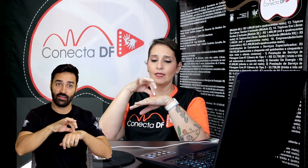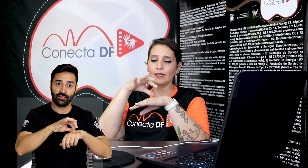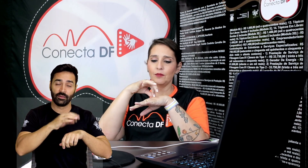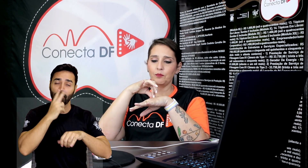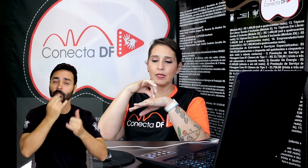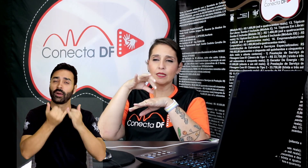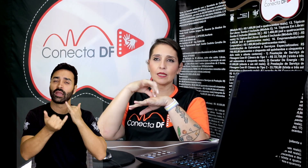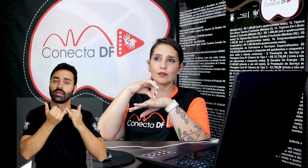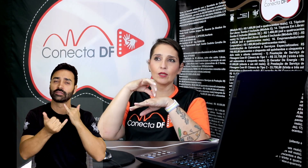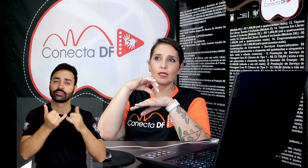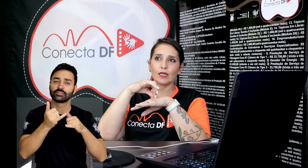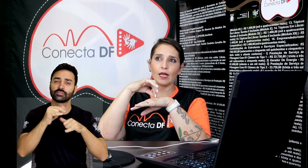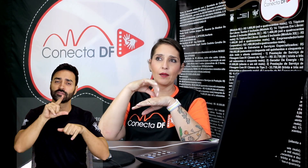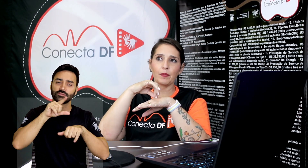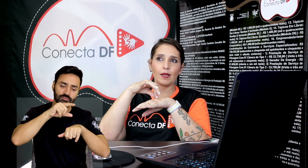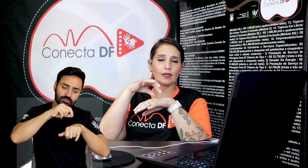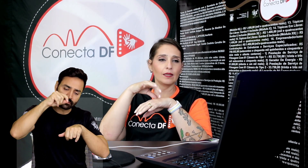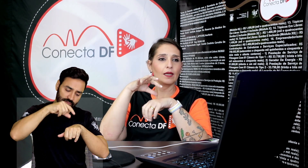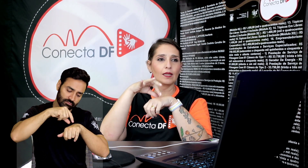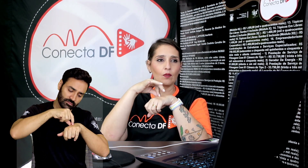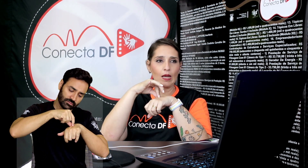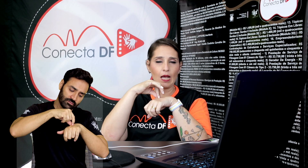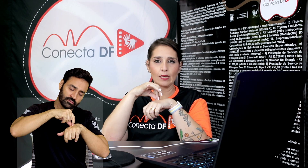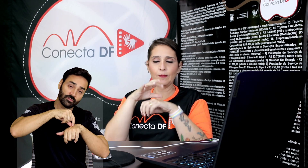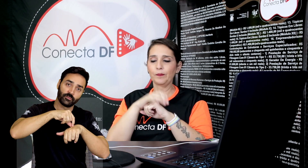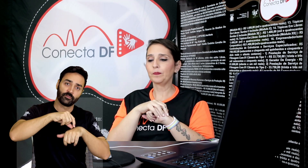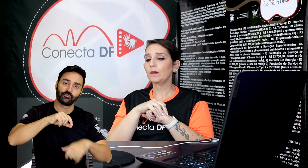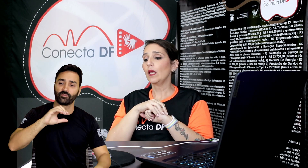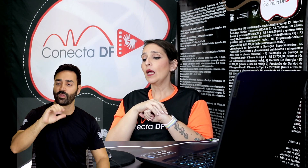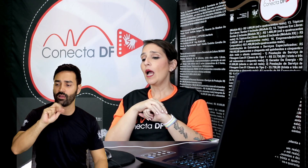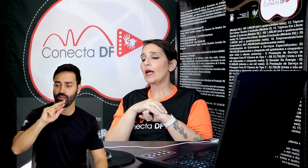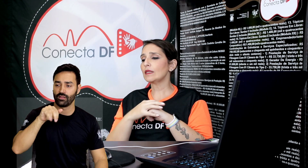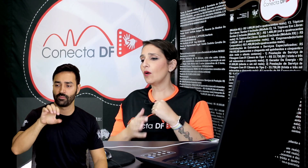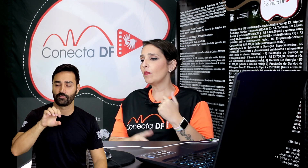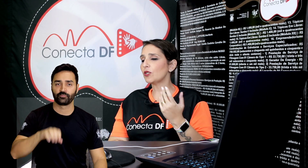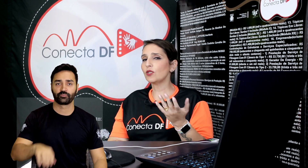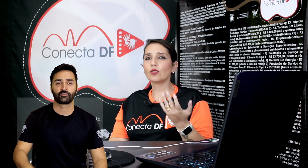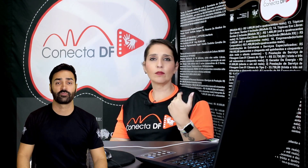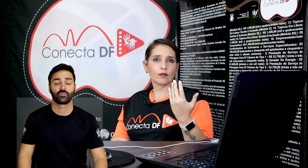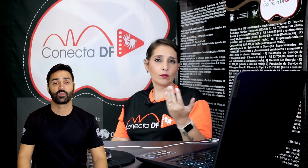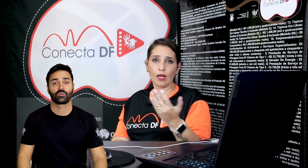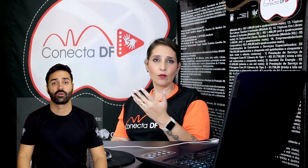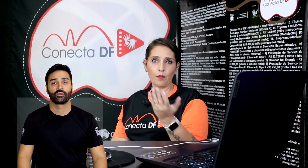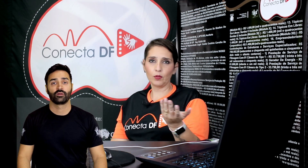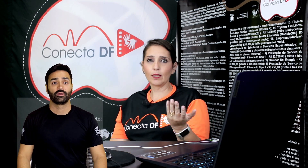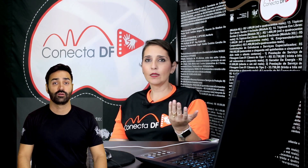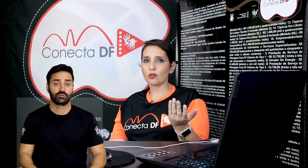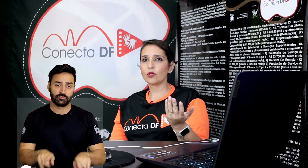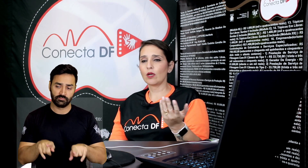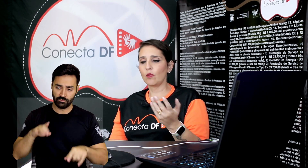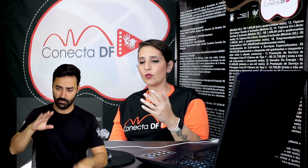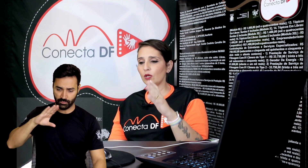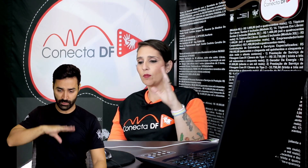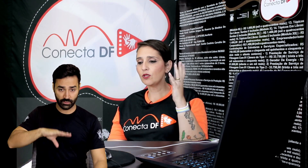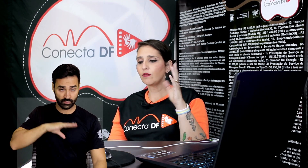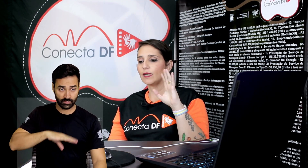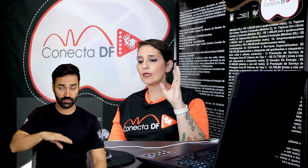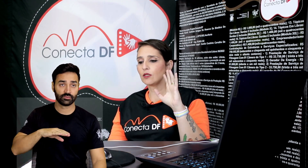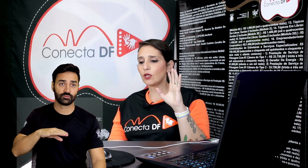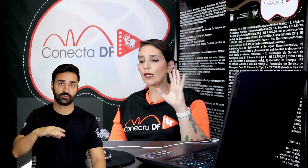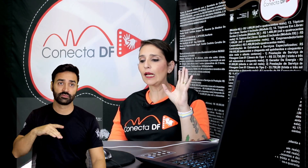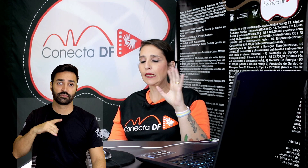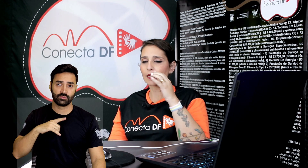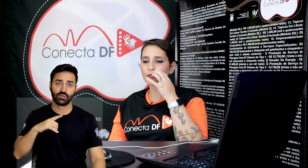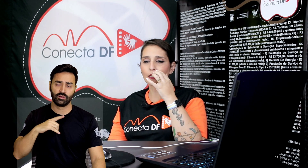estivesse pinçando aqui, né, a pele. Então, carne. Assim como a gente, na língua portuguesa, a gente geralmente faz